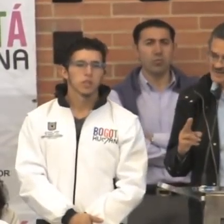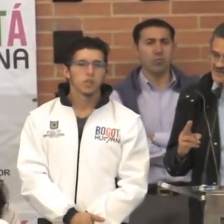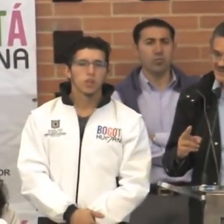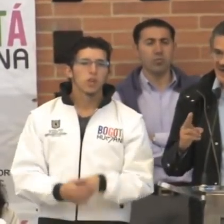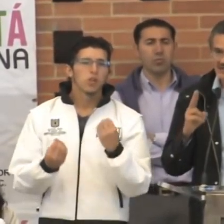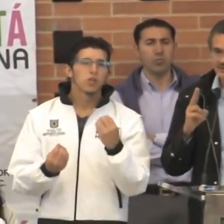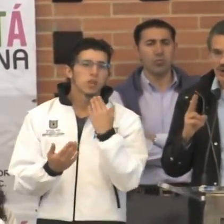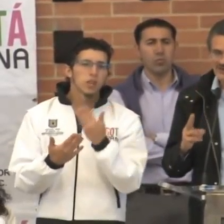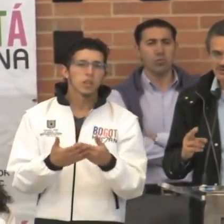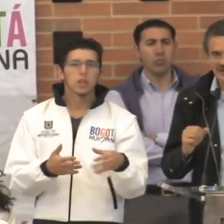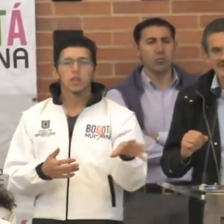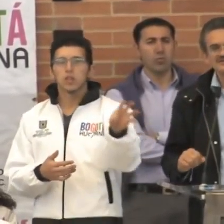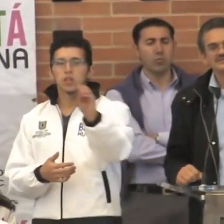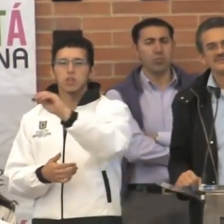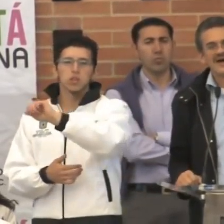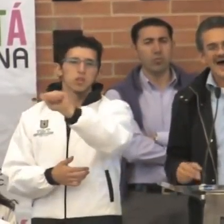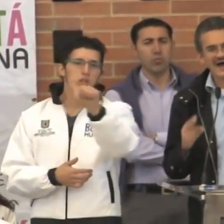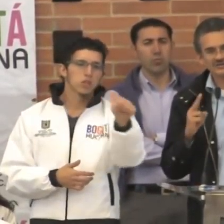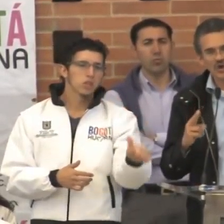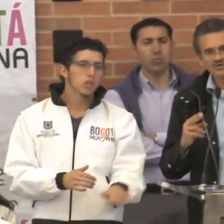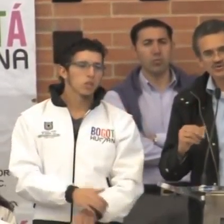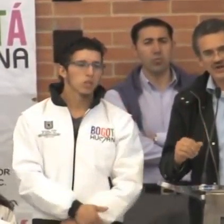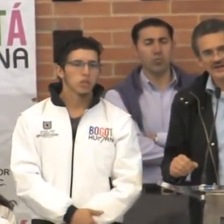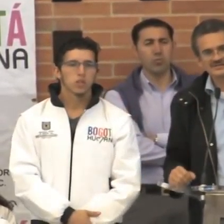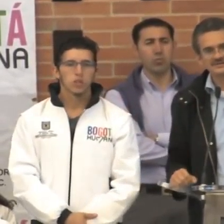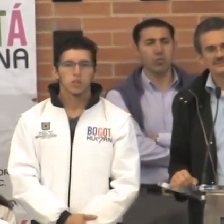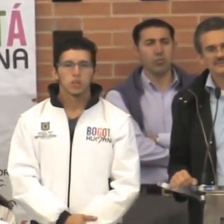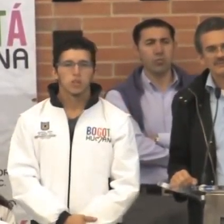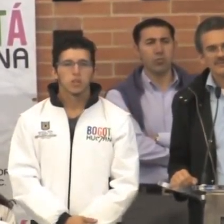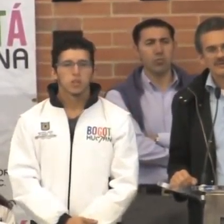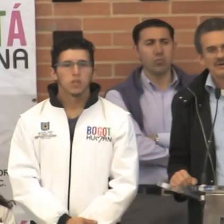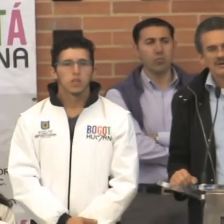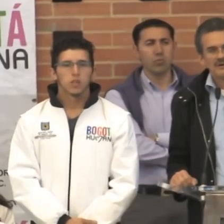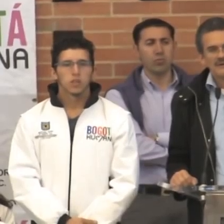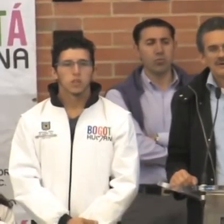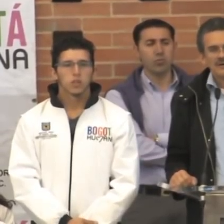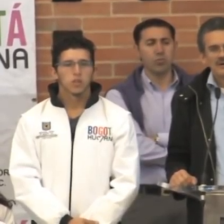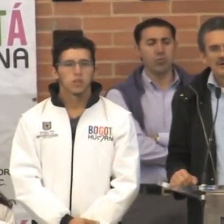Muchas gracias a todas ustedes, a todos ustedes.